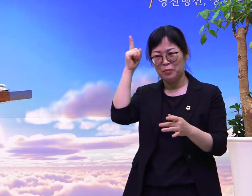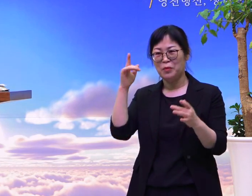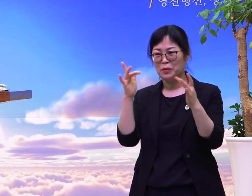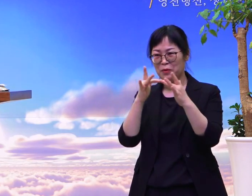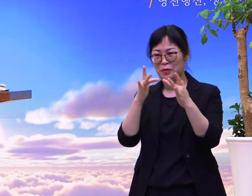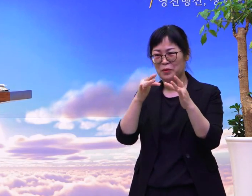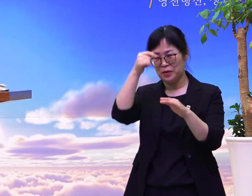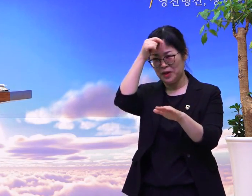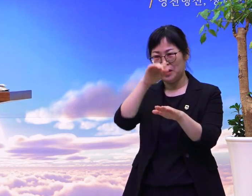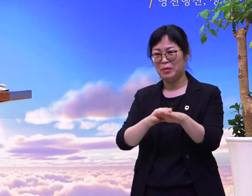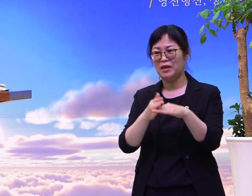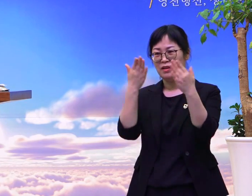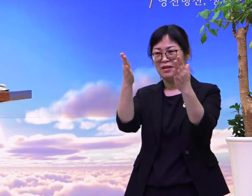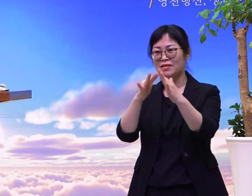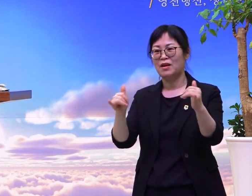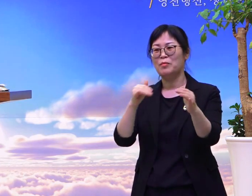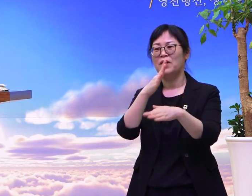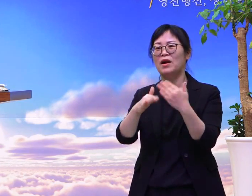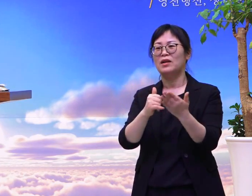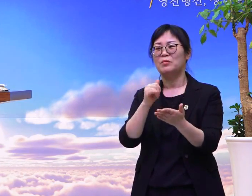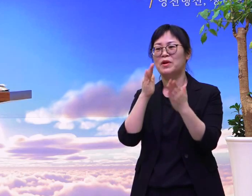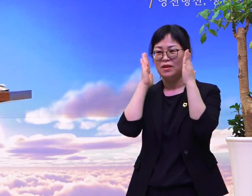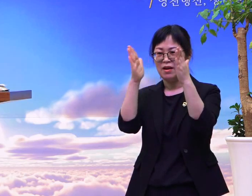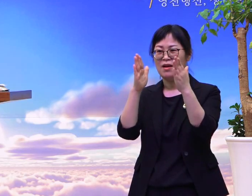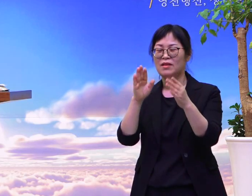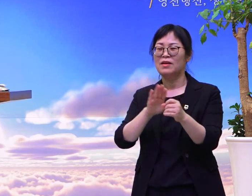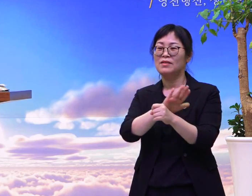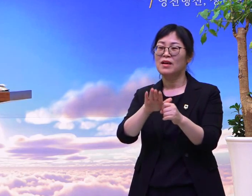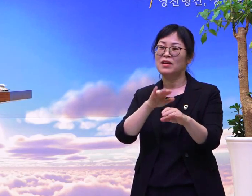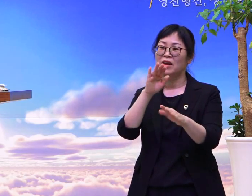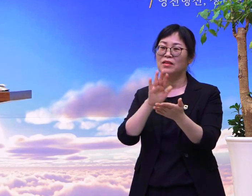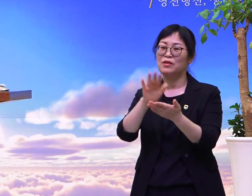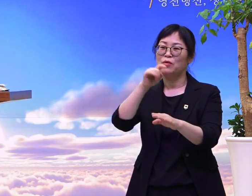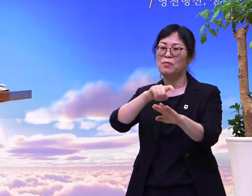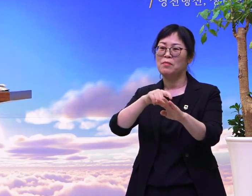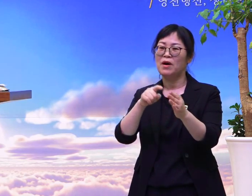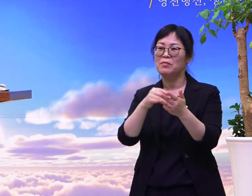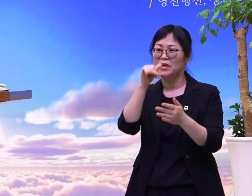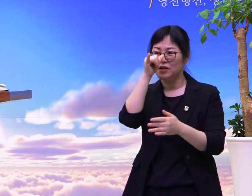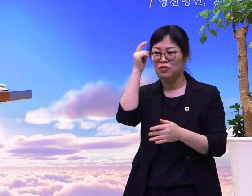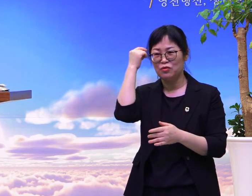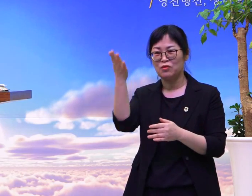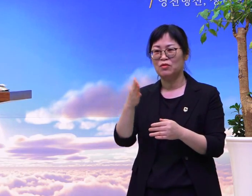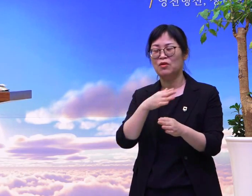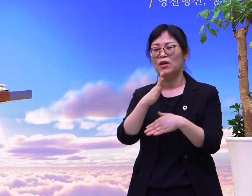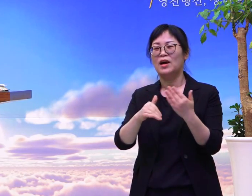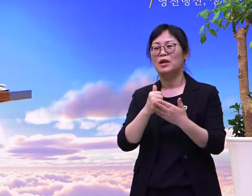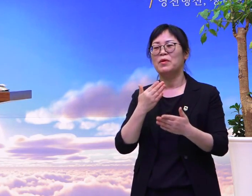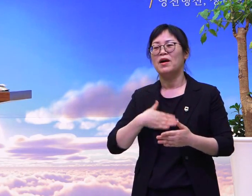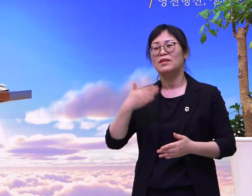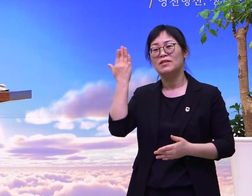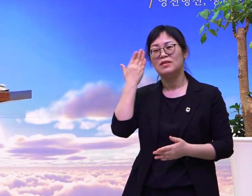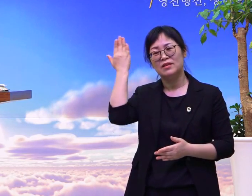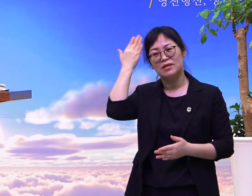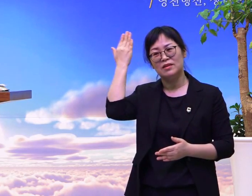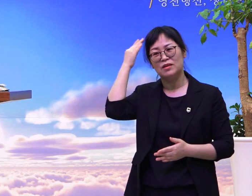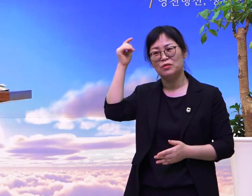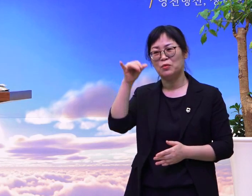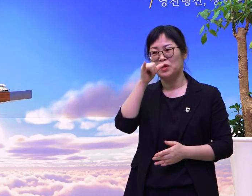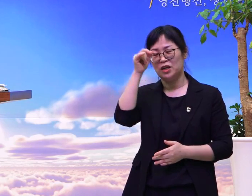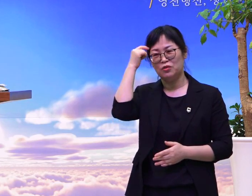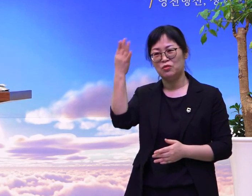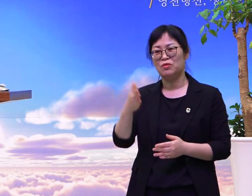분들 정말 하나님을 사랑하는 열정이 있습니다. 우리가 다 하나님에 관한 지식도 있고 하나님을 압니다. 어떻게 하나님에